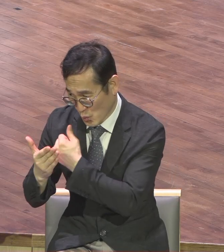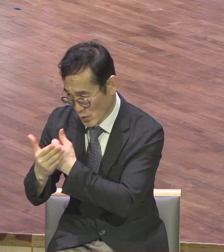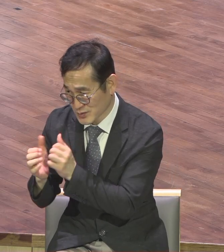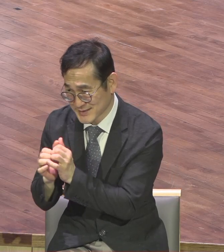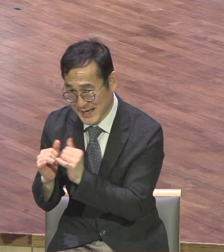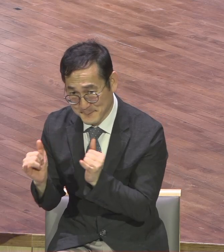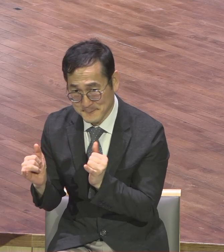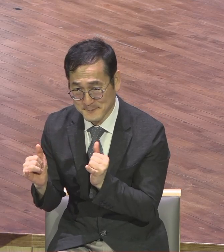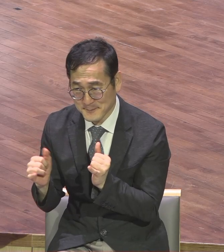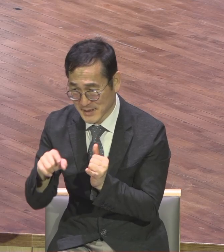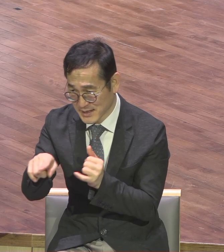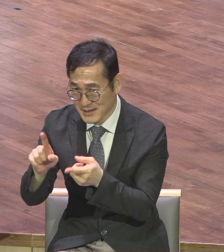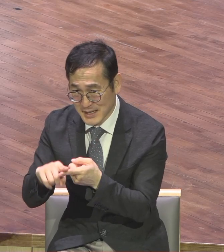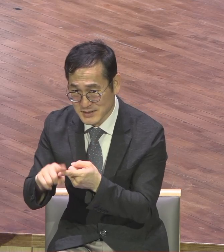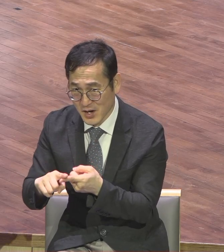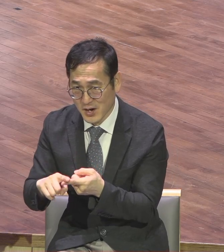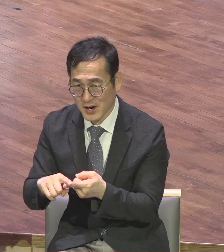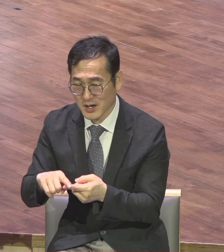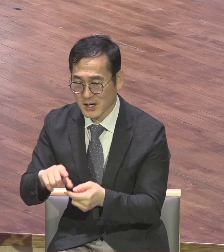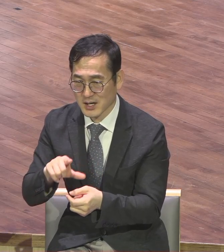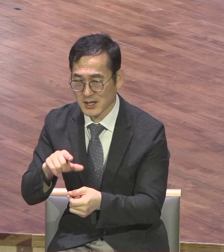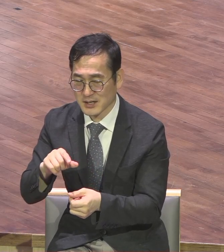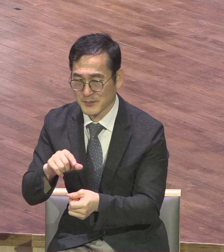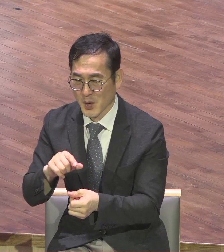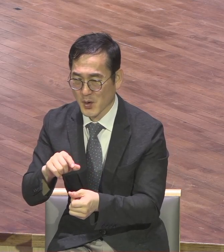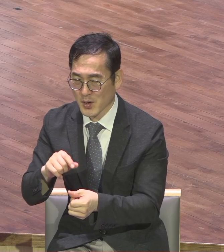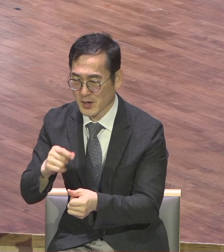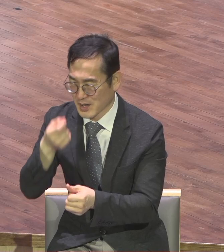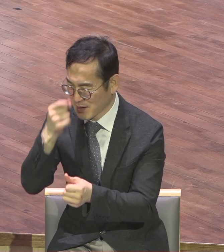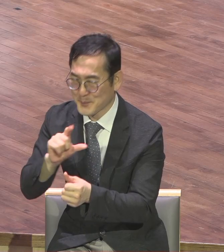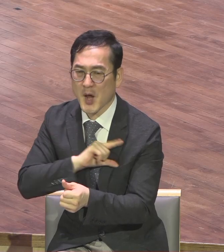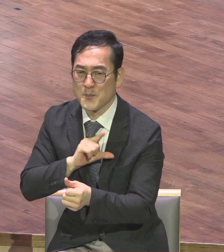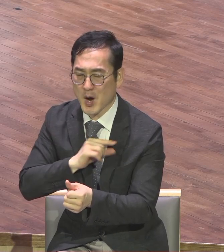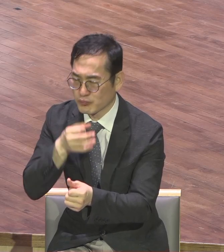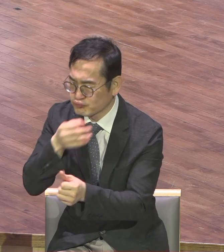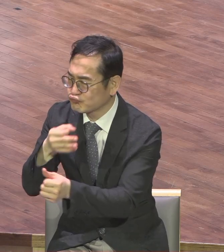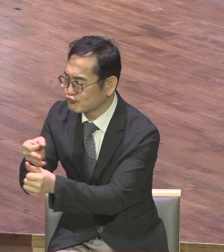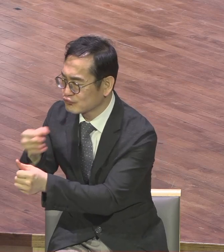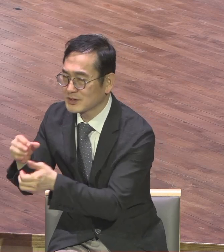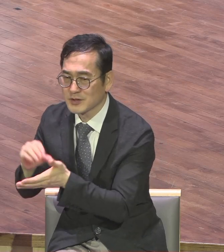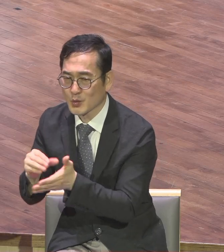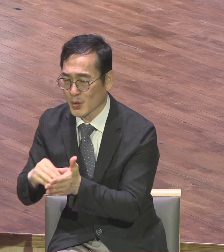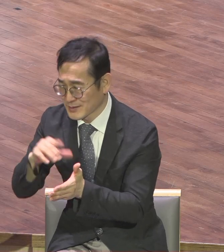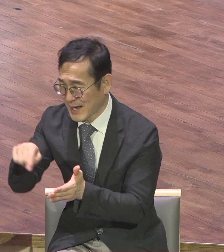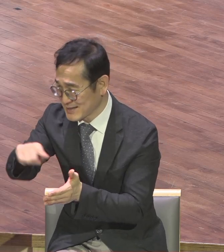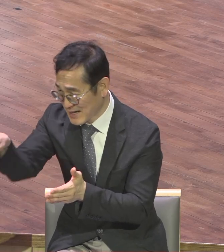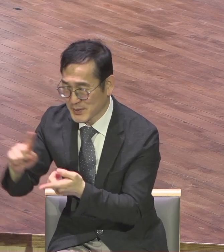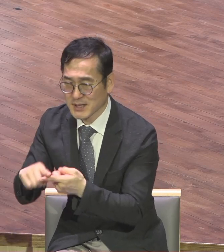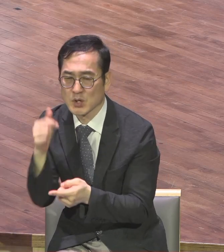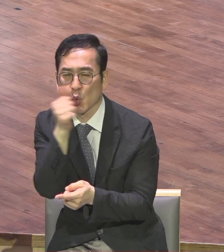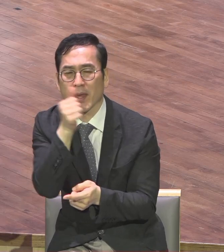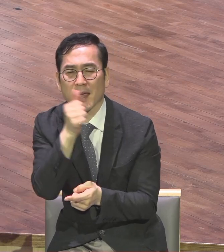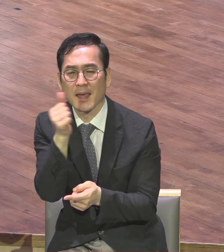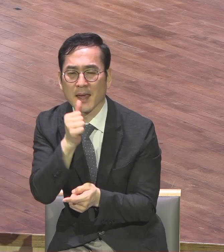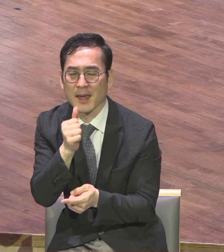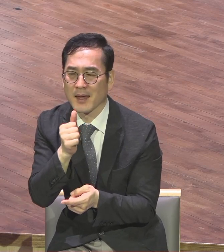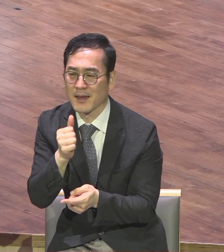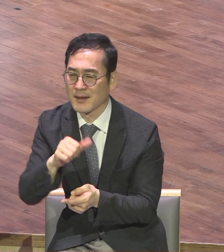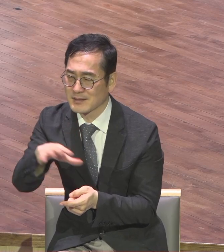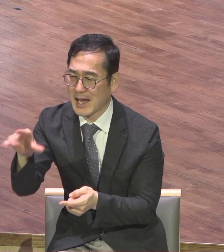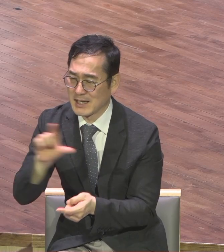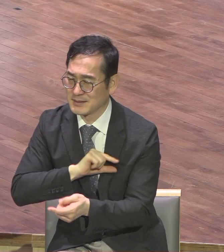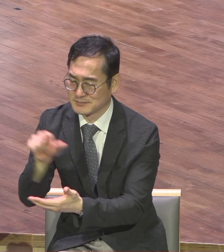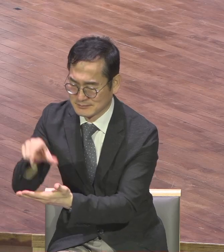별칭을 그렇게 붙이듯이 기록을 쭉 해놨어요. 저도 앞으로 저와 동역했던